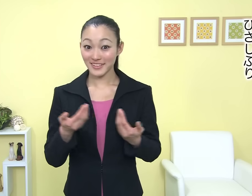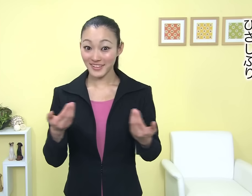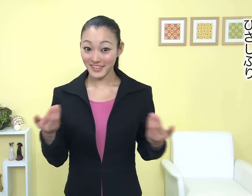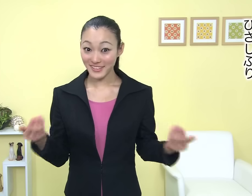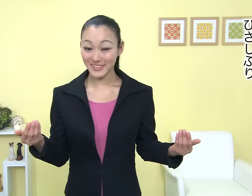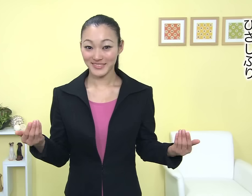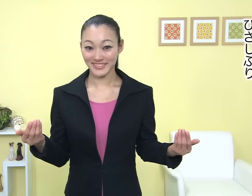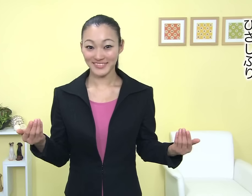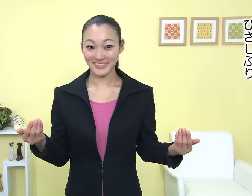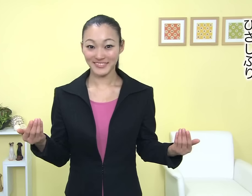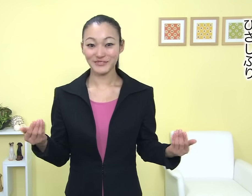久しぶり。